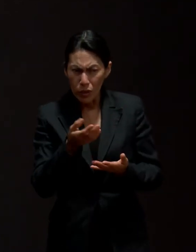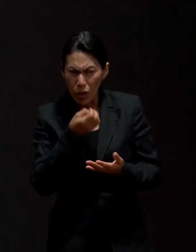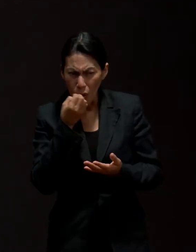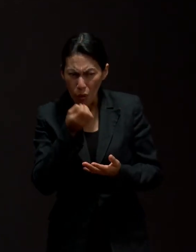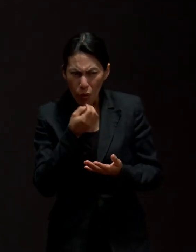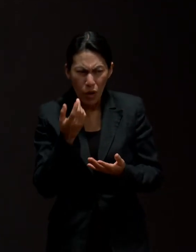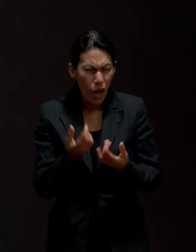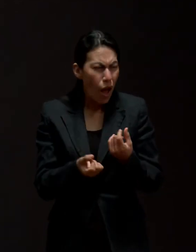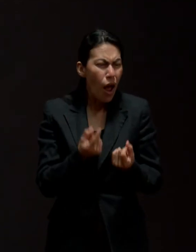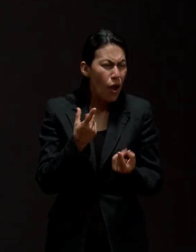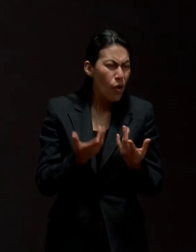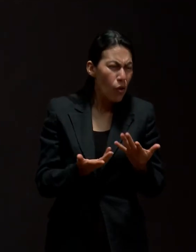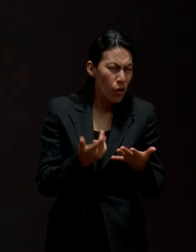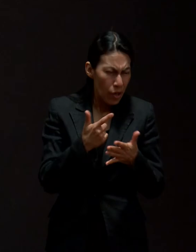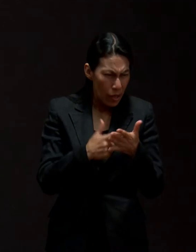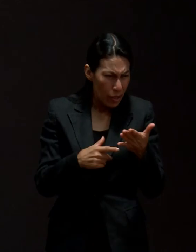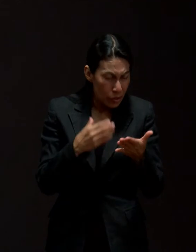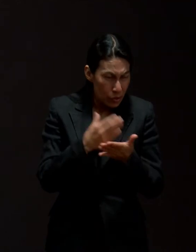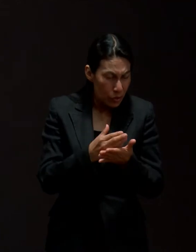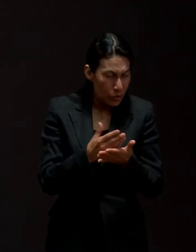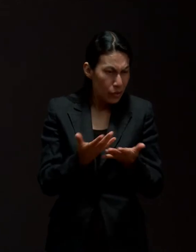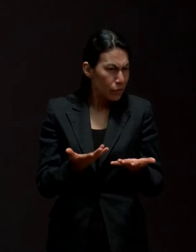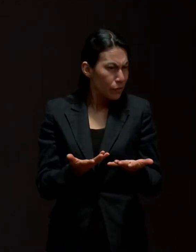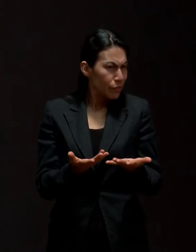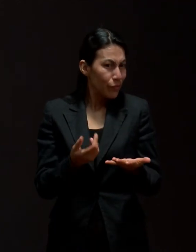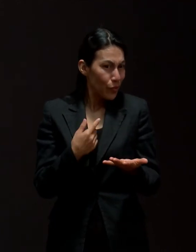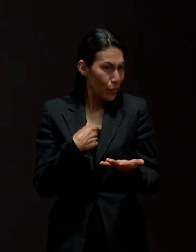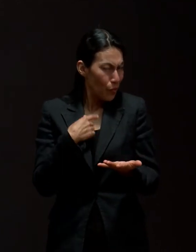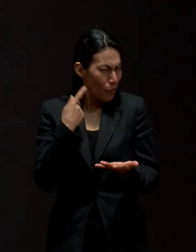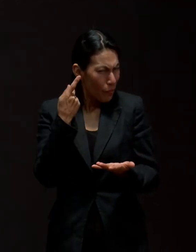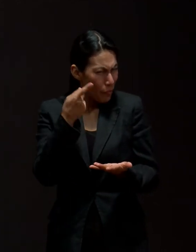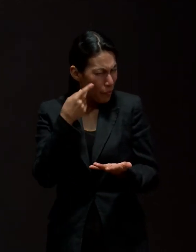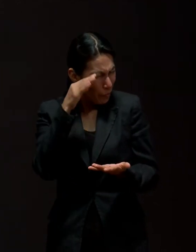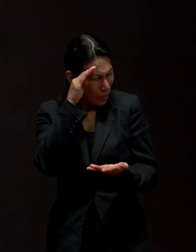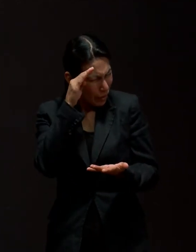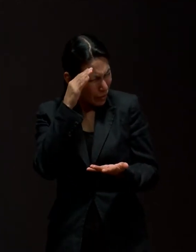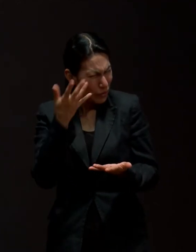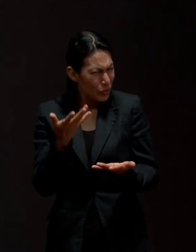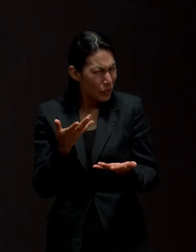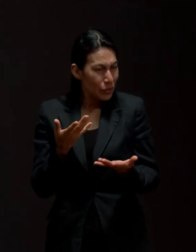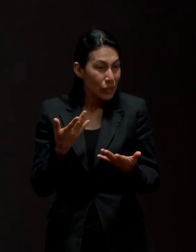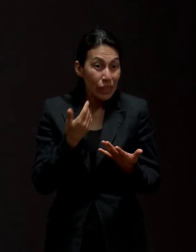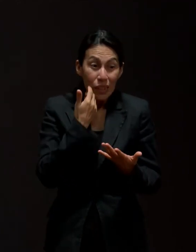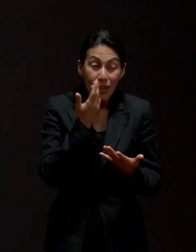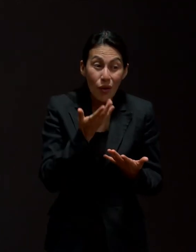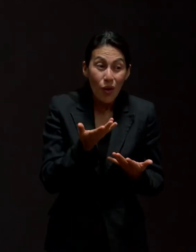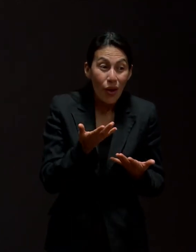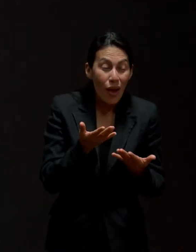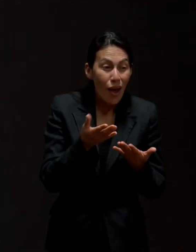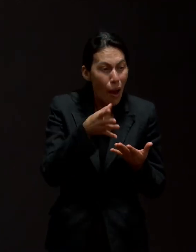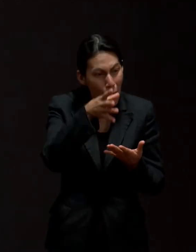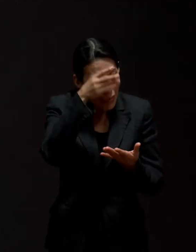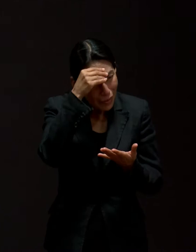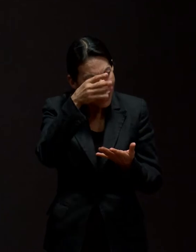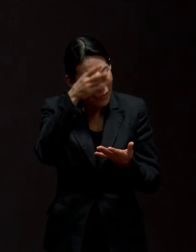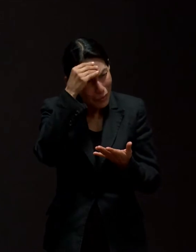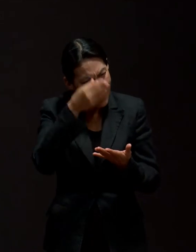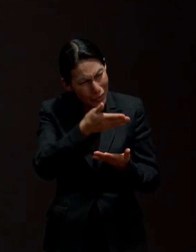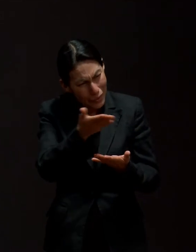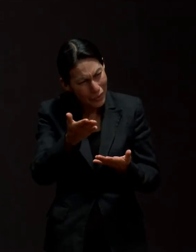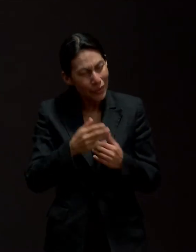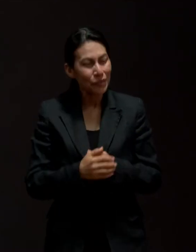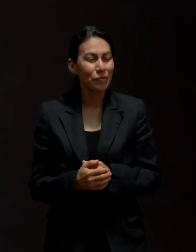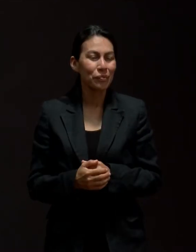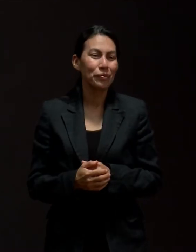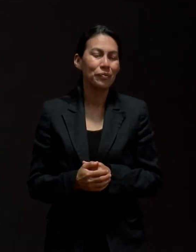Algún grupo donde ustedes se reúnen. Y algunas lecciones prácticas. Yo me estoy preguntando muchas cosas.